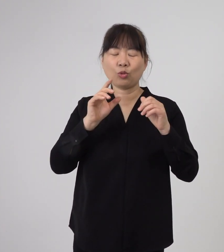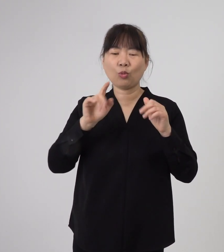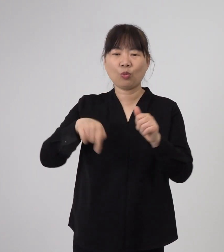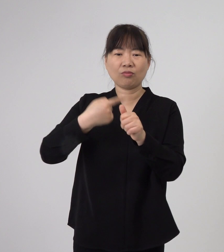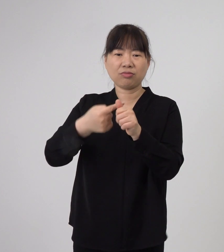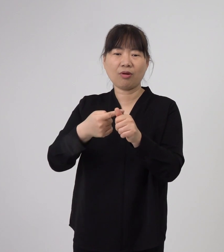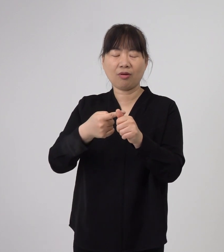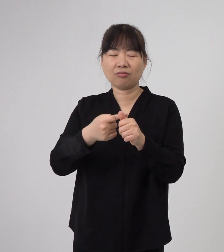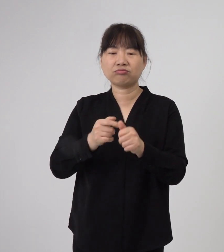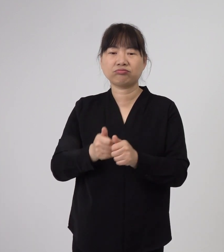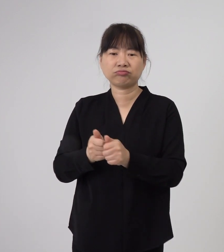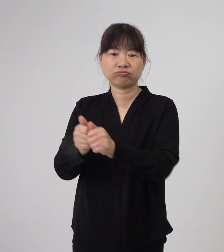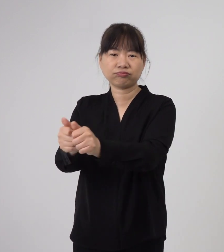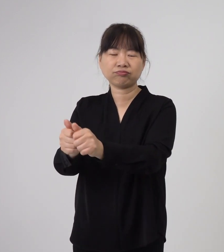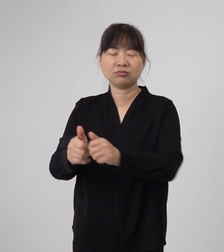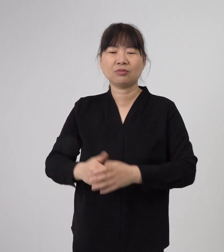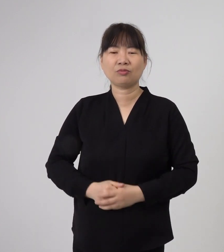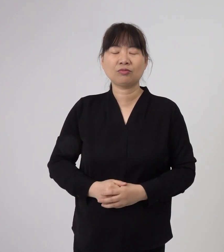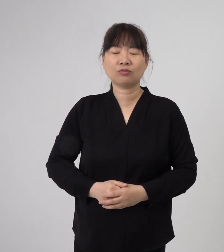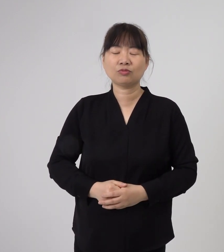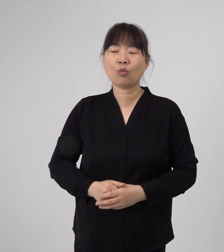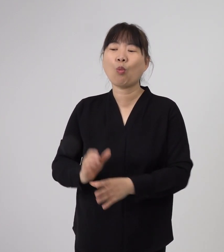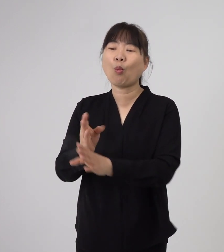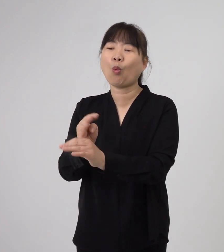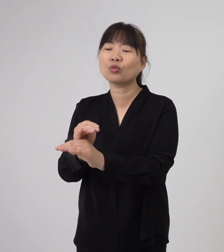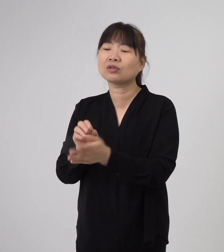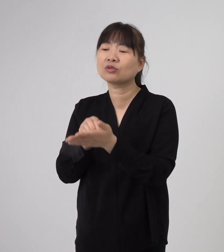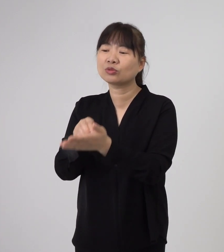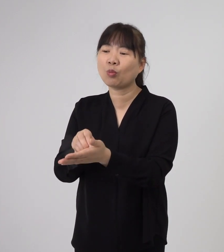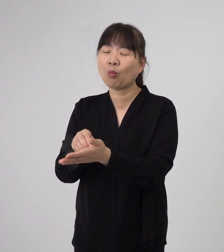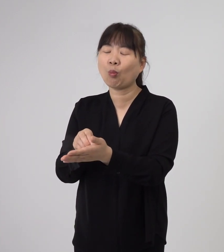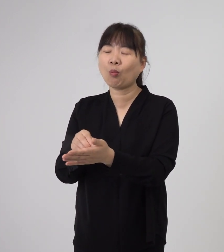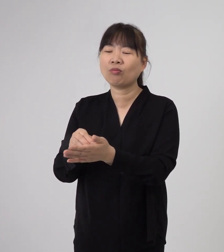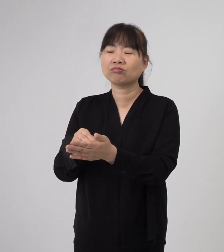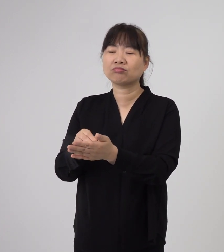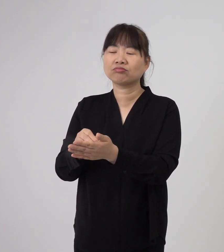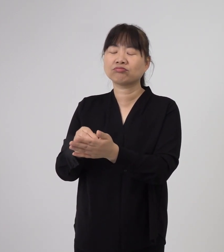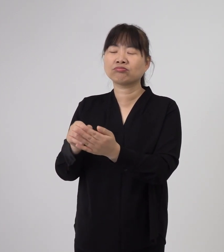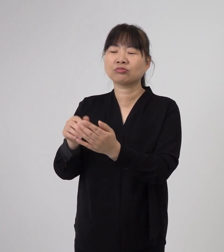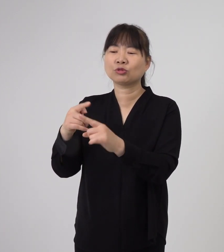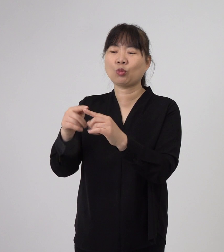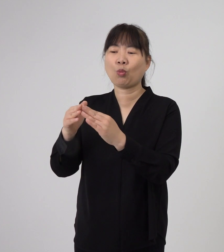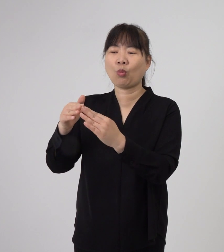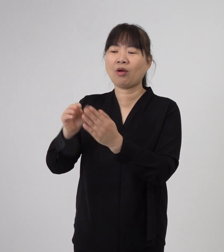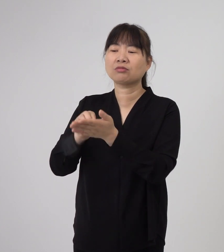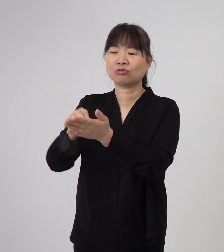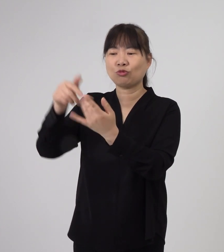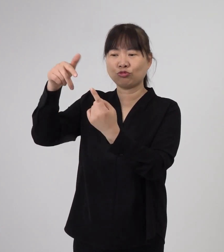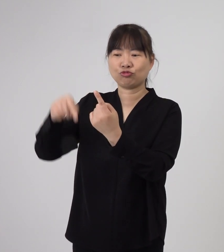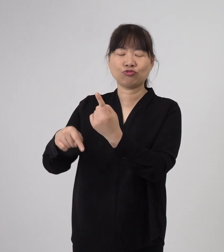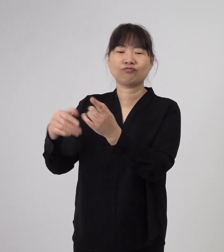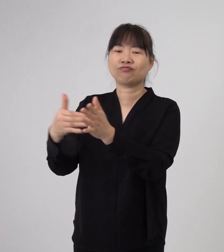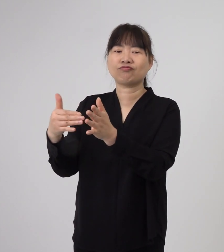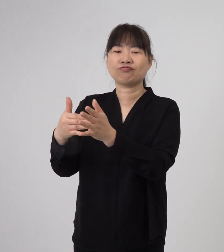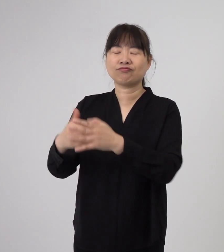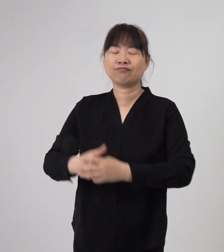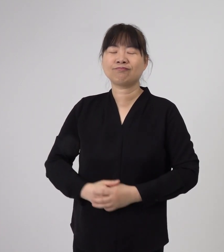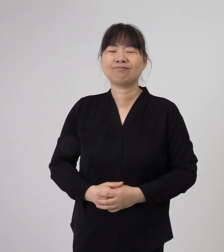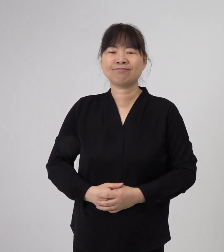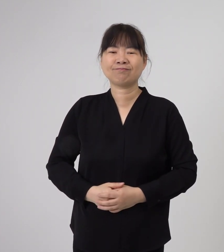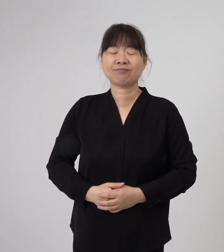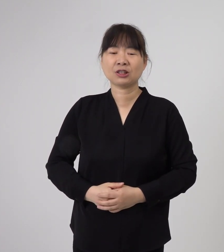난 이제 옆에 있길래 그 언제 등록했냐 그랬더니 일주일 됐대요. 일주일. 그럼